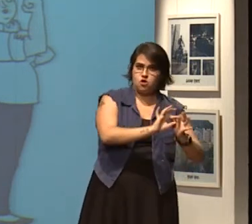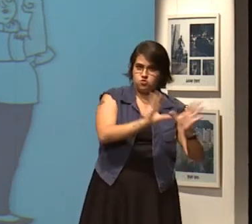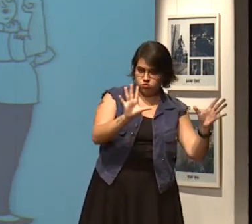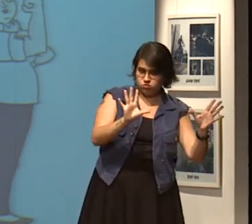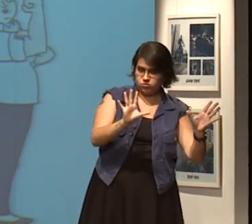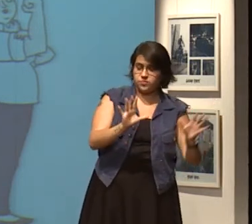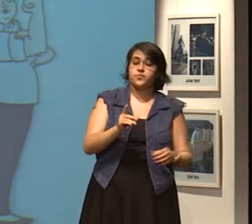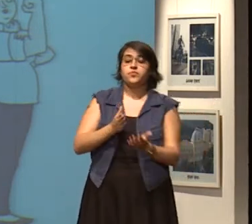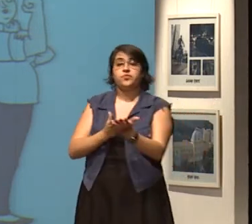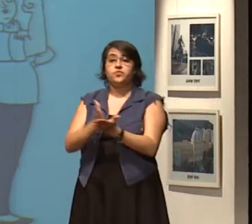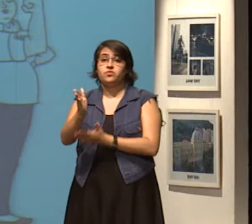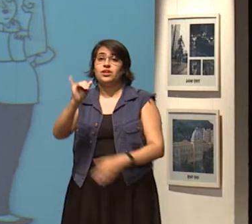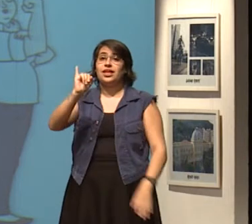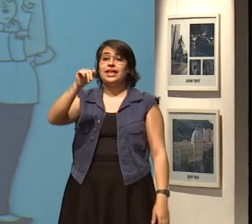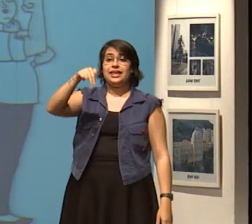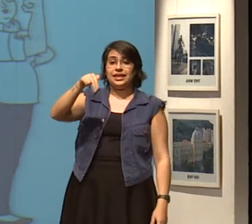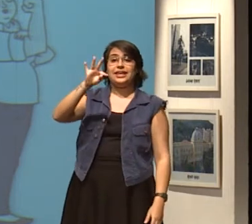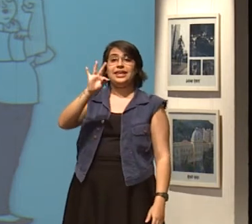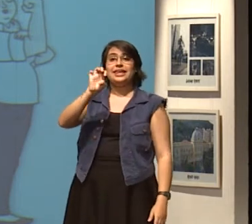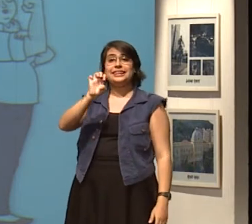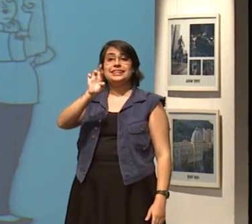tem o feminismo liberal e o feminismo